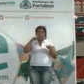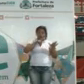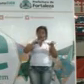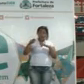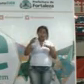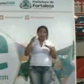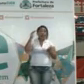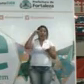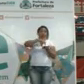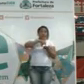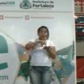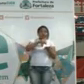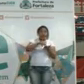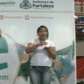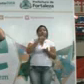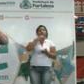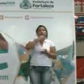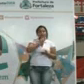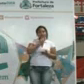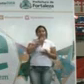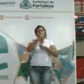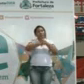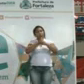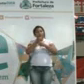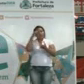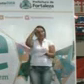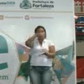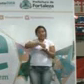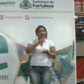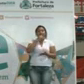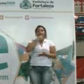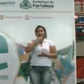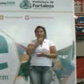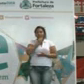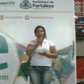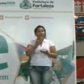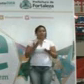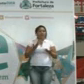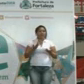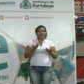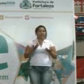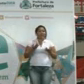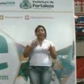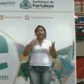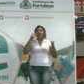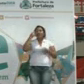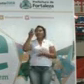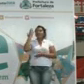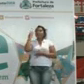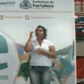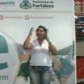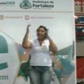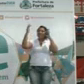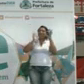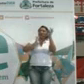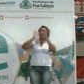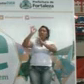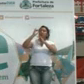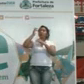ano é triste. Você olha para trás e todos os planos que você preparou não deram certo, ó. Só